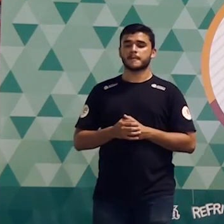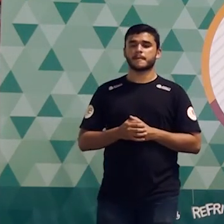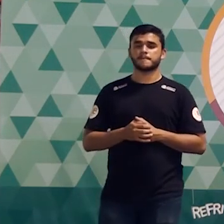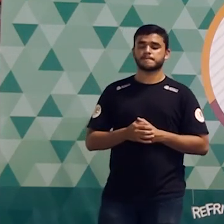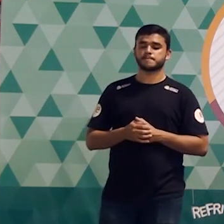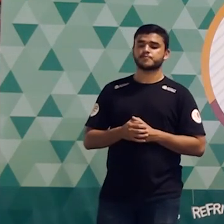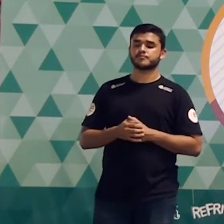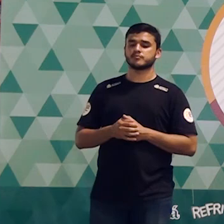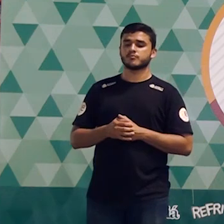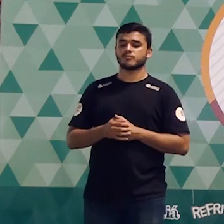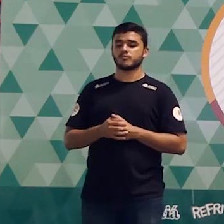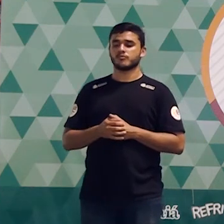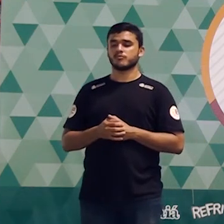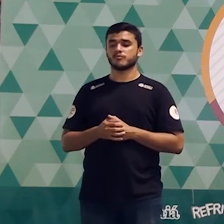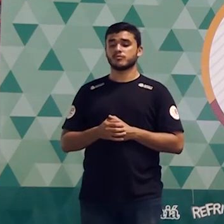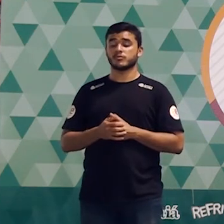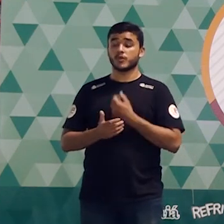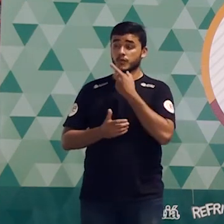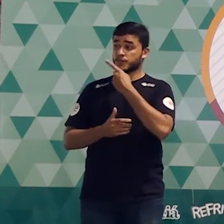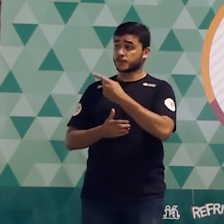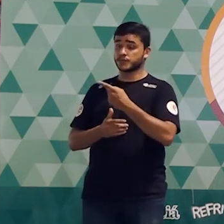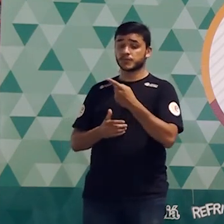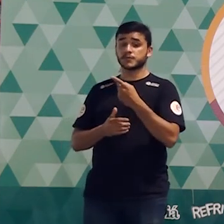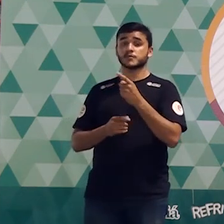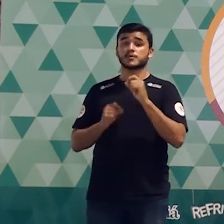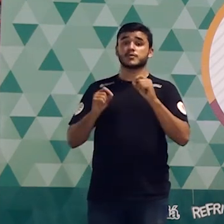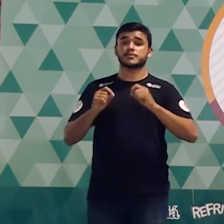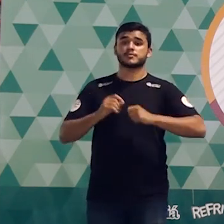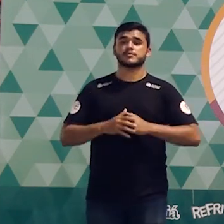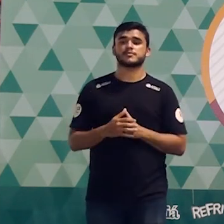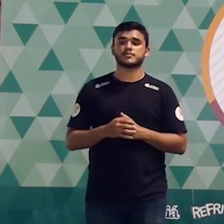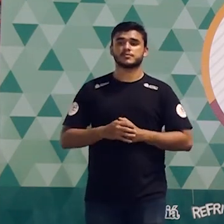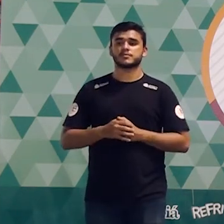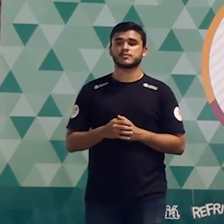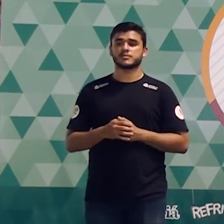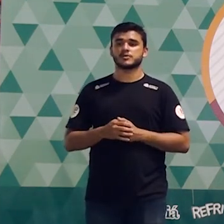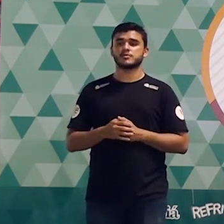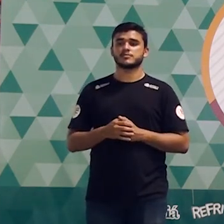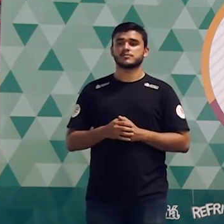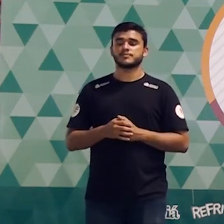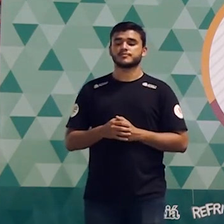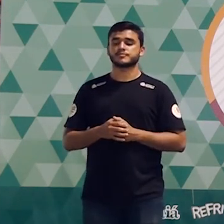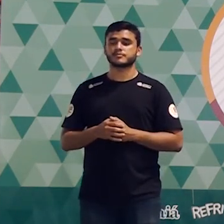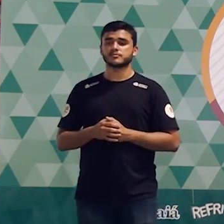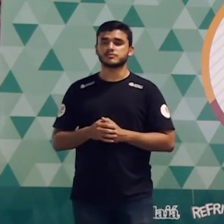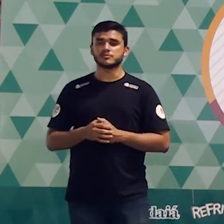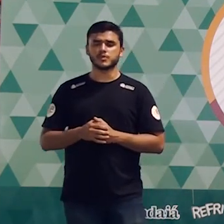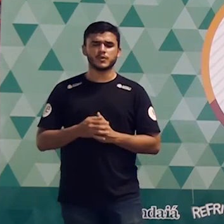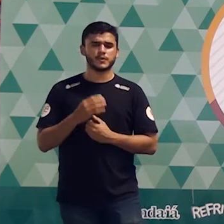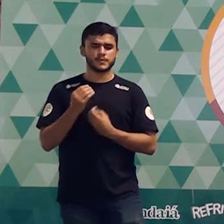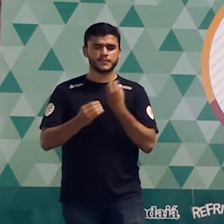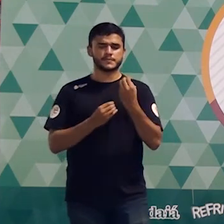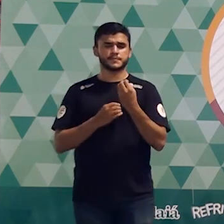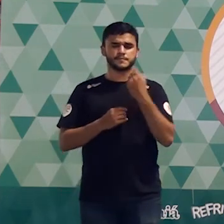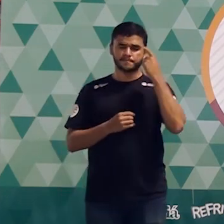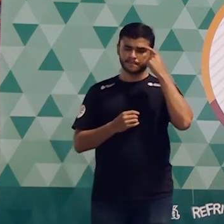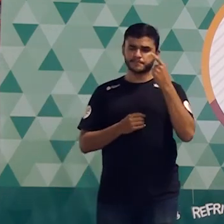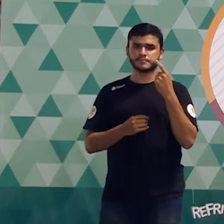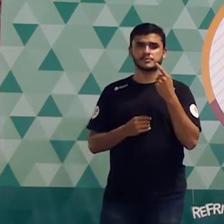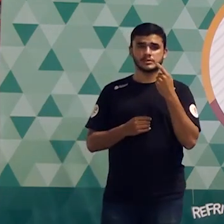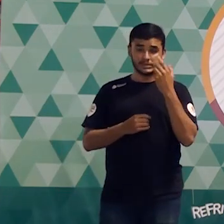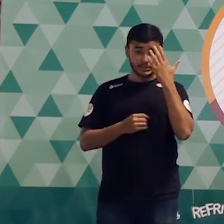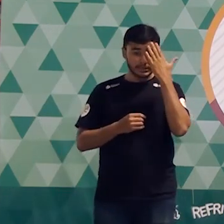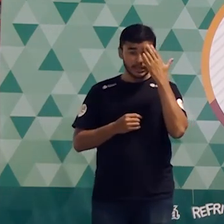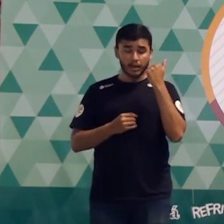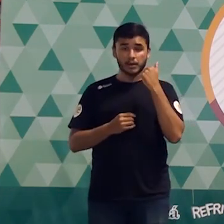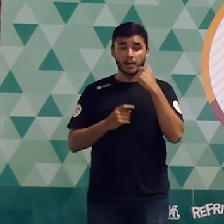realmente isso muito. Inclusive, vale ressaltar uma coisa, né? Enquanto ele acerta aí. Como é que você reconhecia um bom médico nessa época? Sabe como